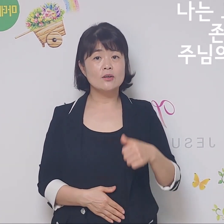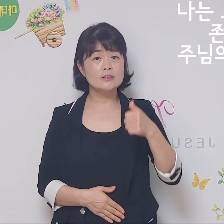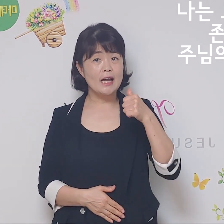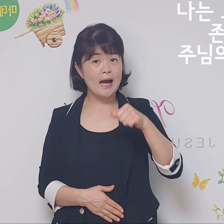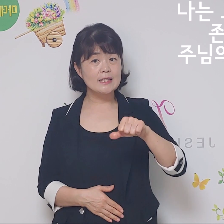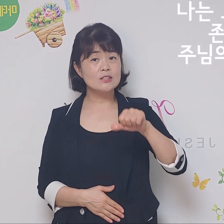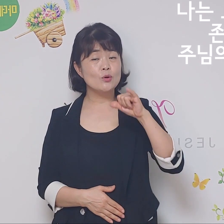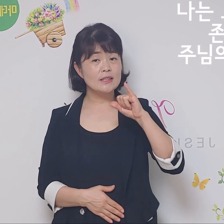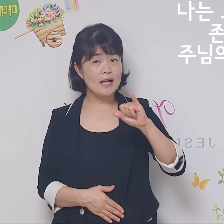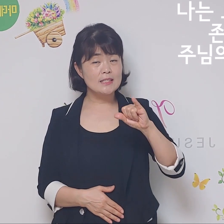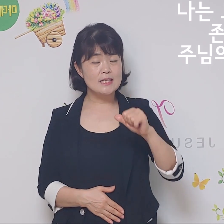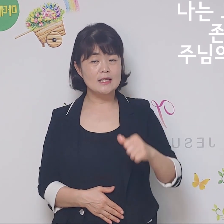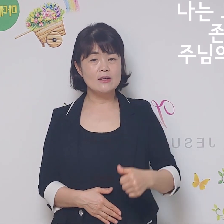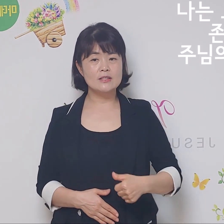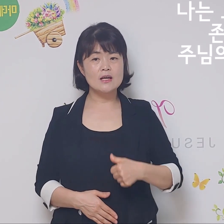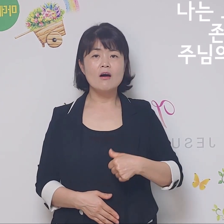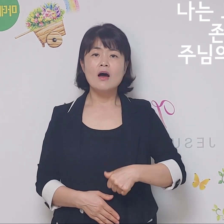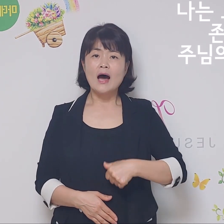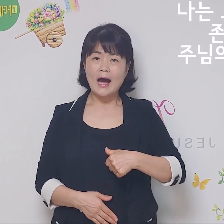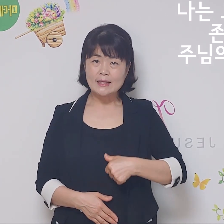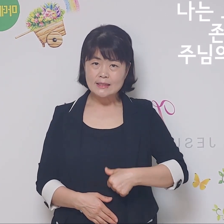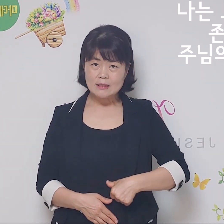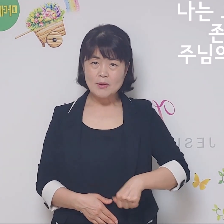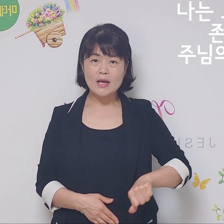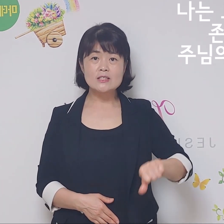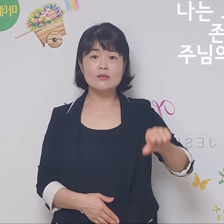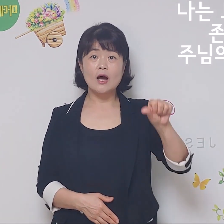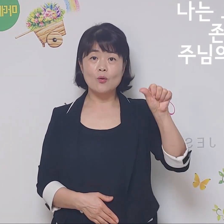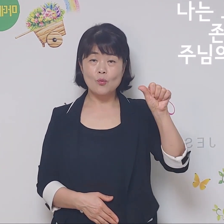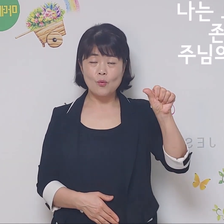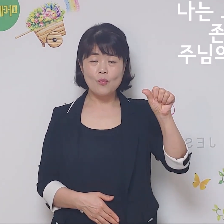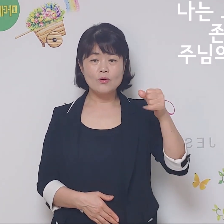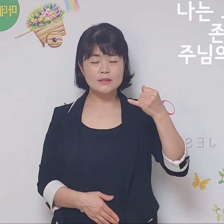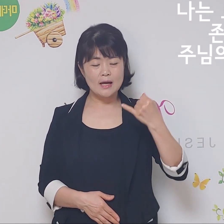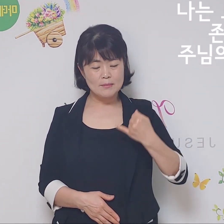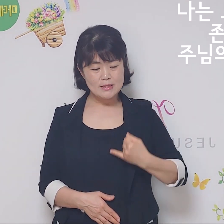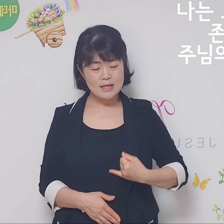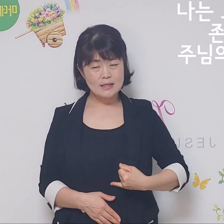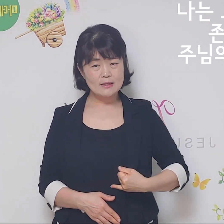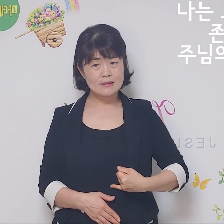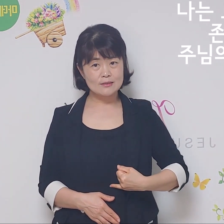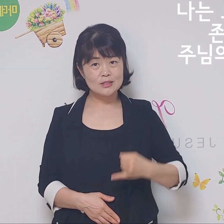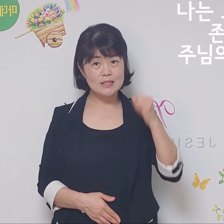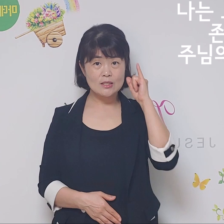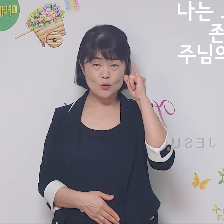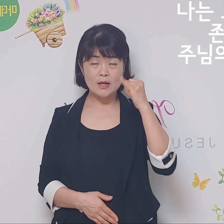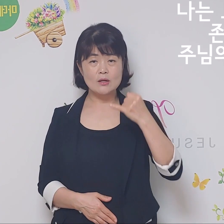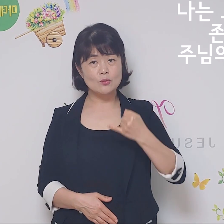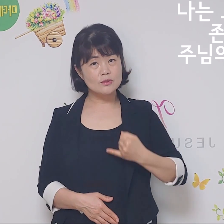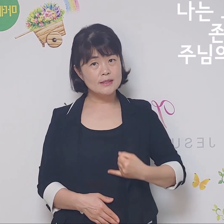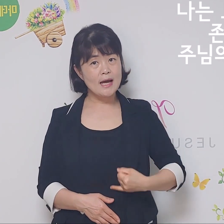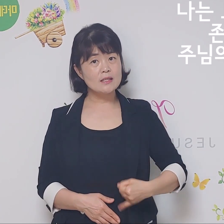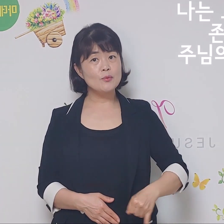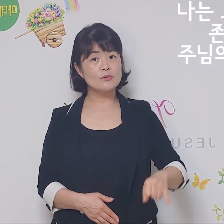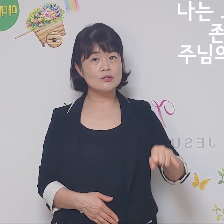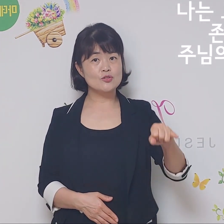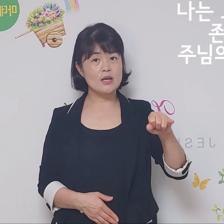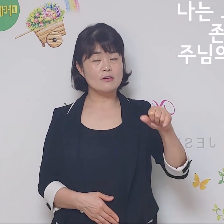거는 아들과 딸이잖아요. 그래서 아들이 배에서 나오고 그 다음에 새끼손가락으로는 딸을 표현해 주세요.